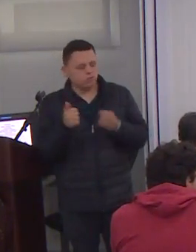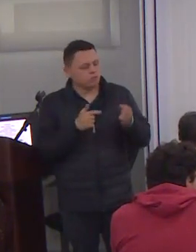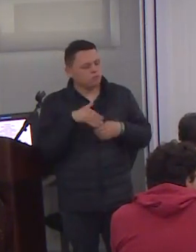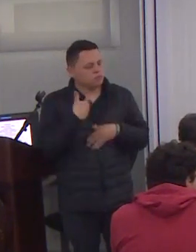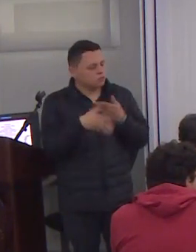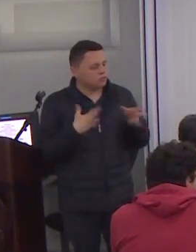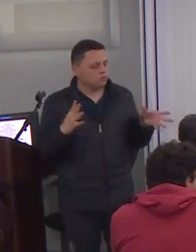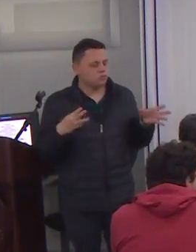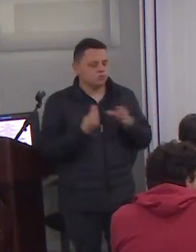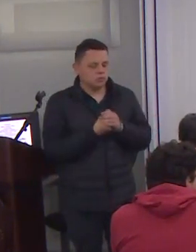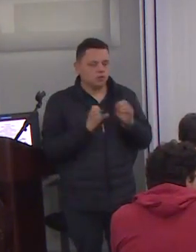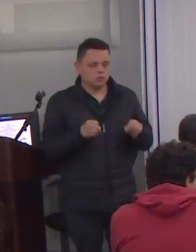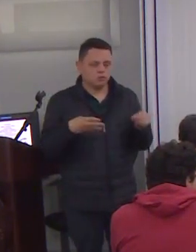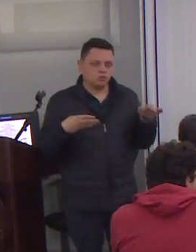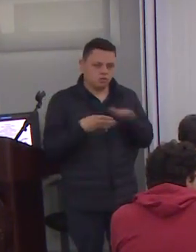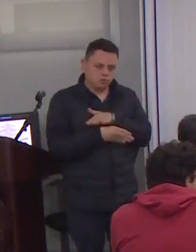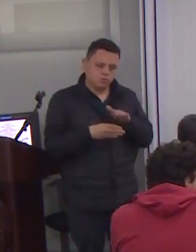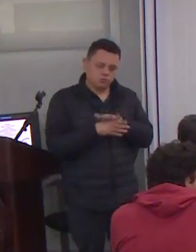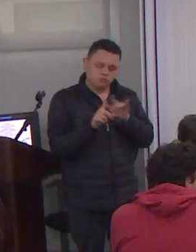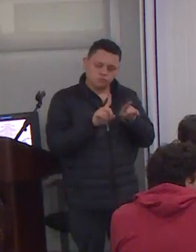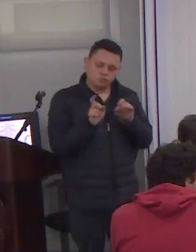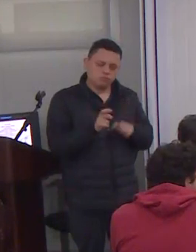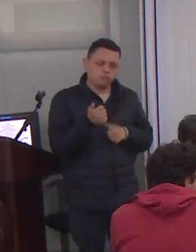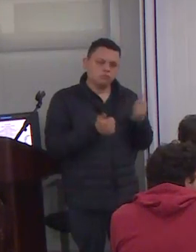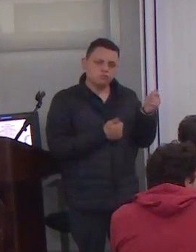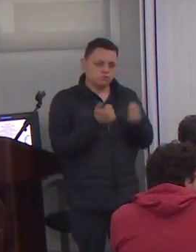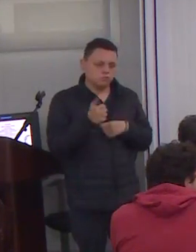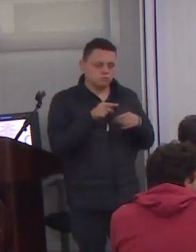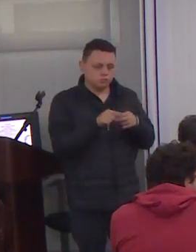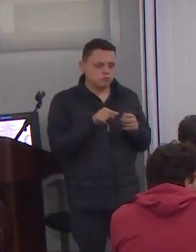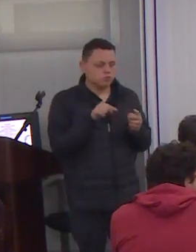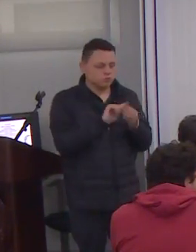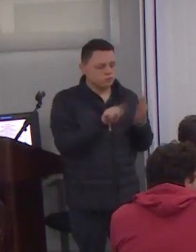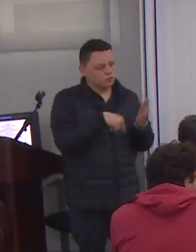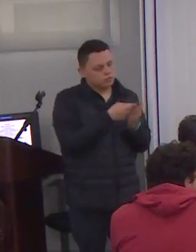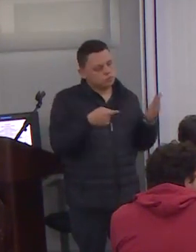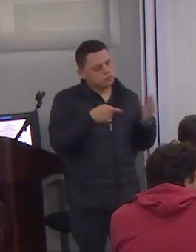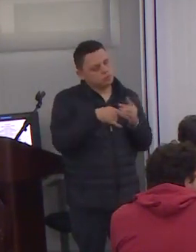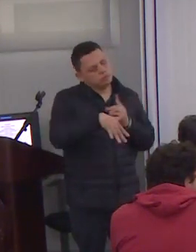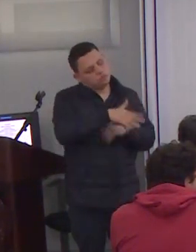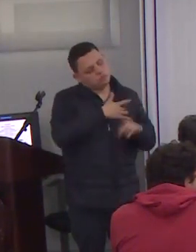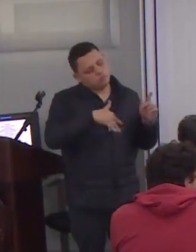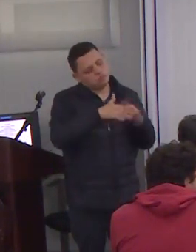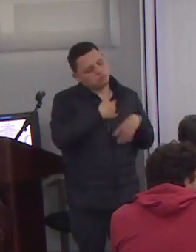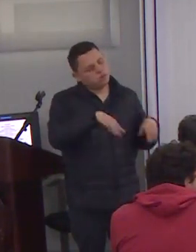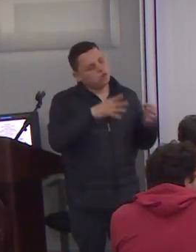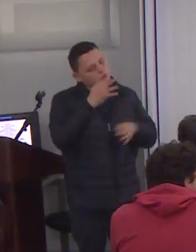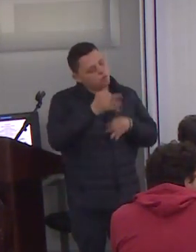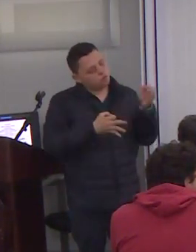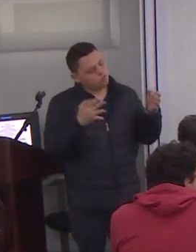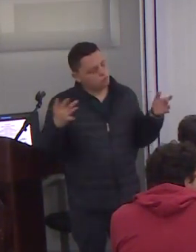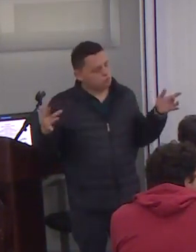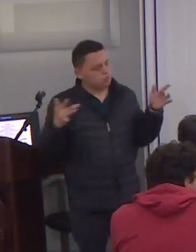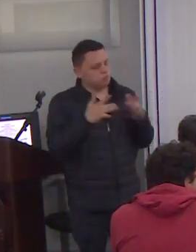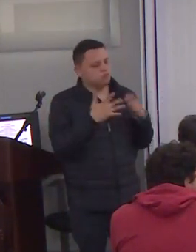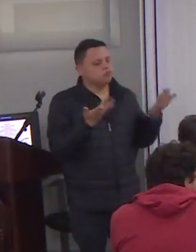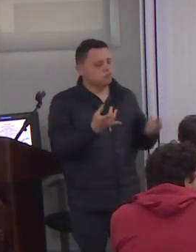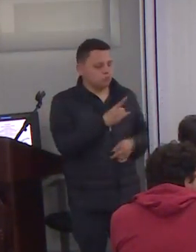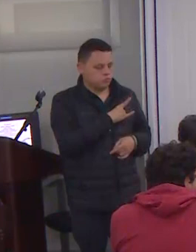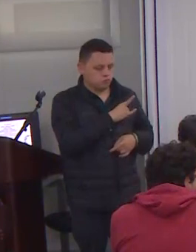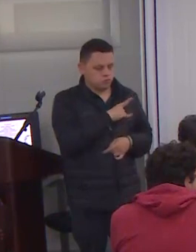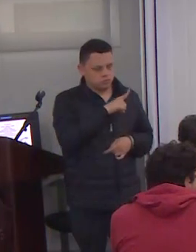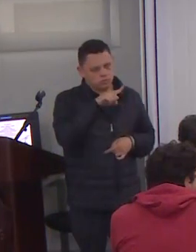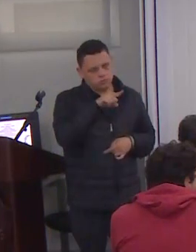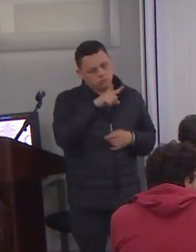desde la accesibilidad frente al diseño de entornos construidos más justos en Unisalle y en el país?